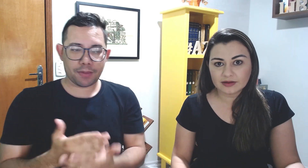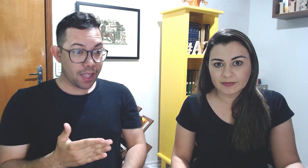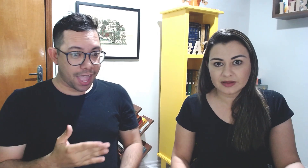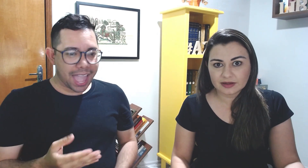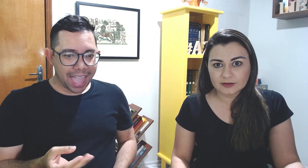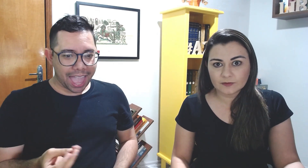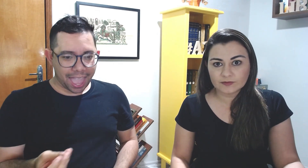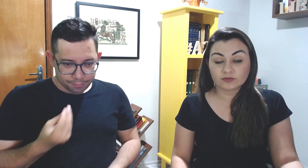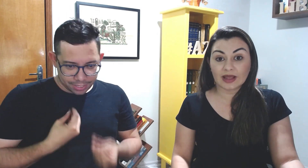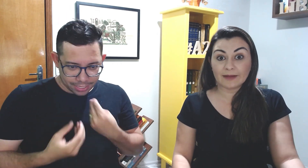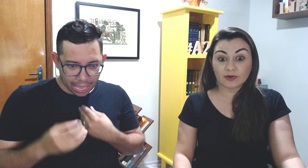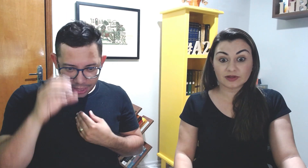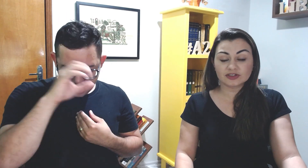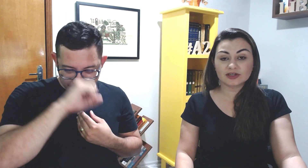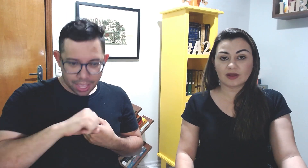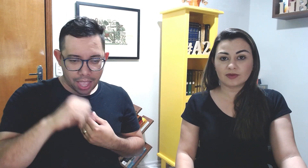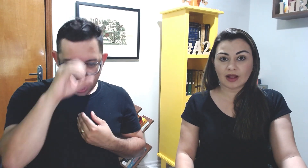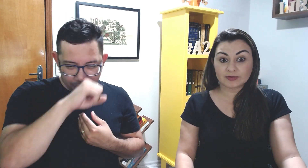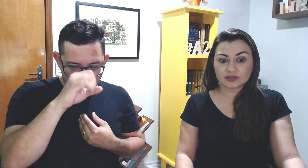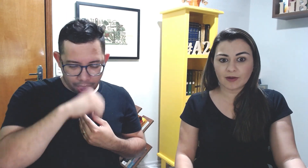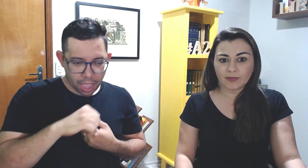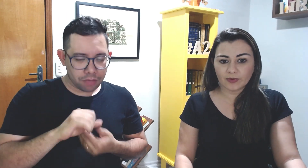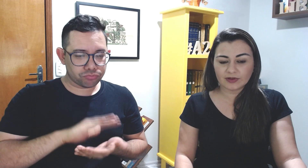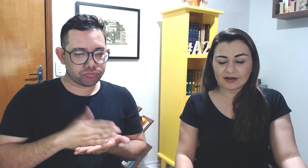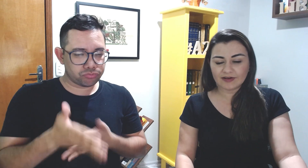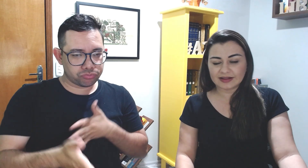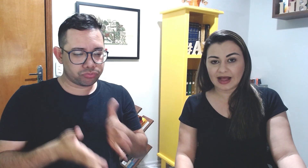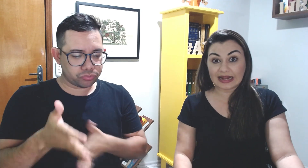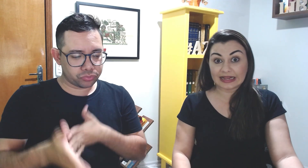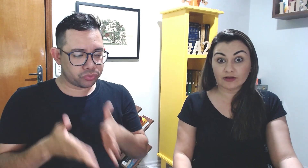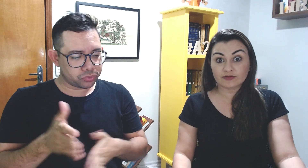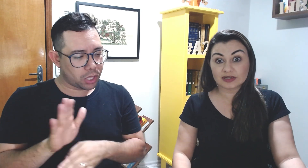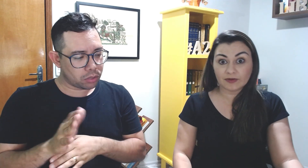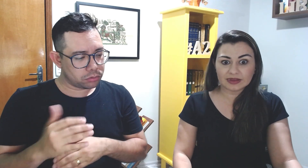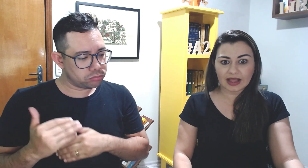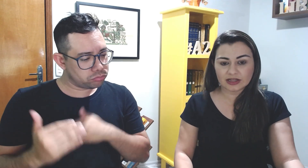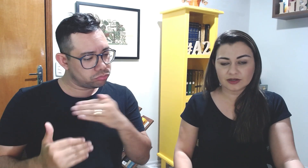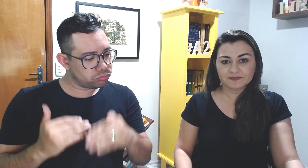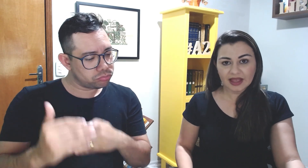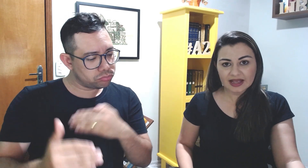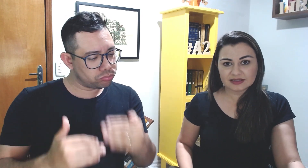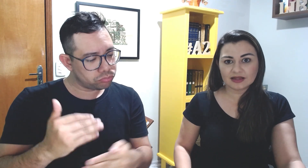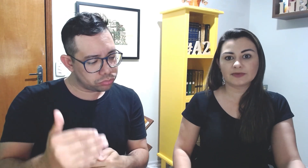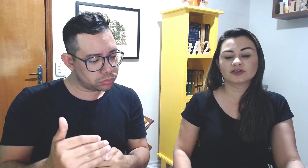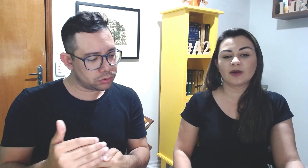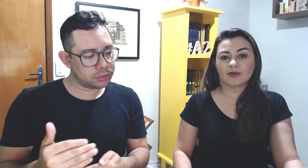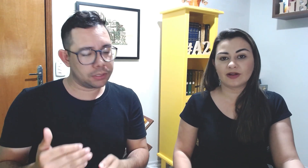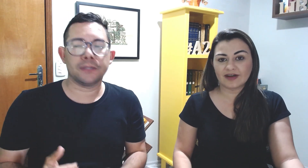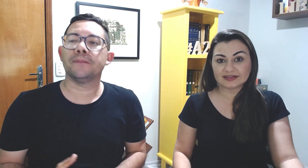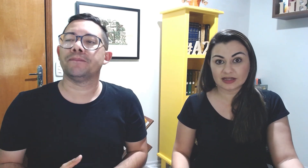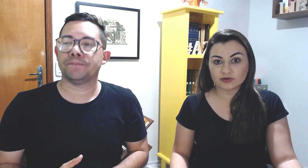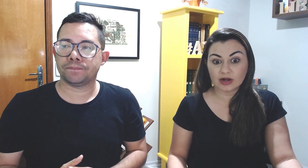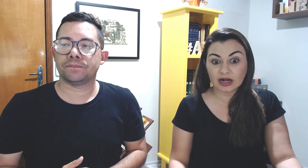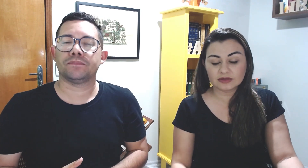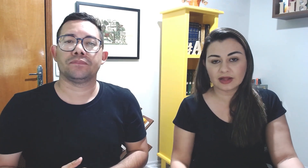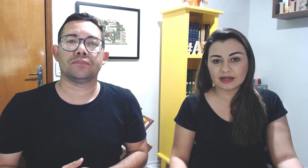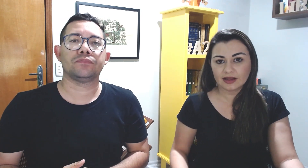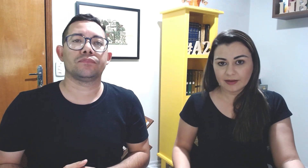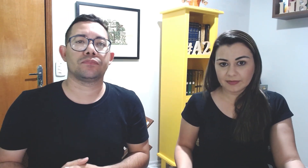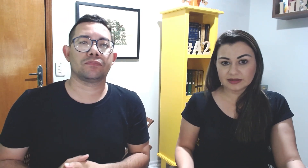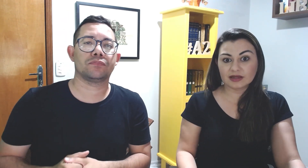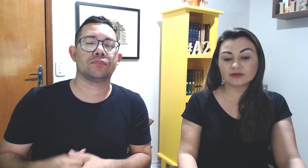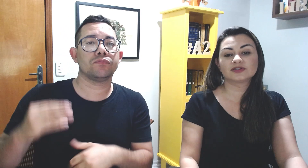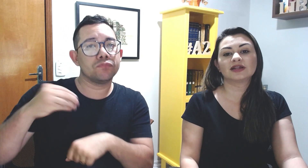hora interpretando. Então, é importante que tenha um intérprete de apoio, ele vai dar aquilo que você não entende. Esse intérprete de apoio ele vai estar jogando